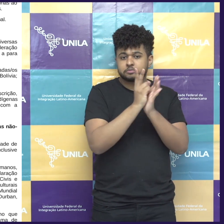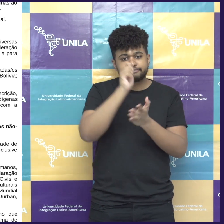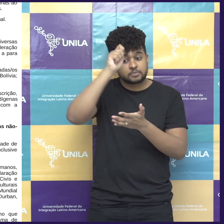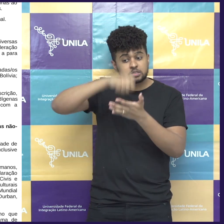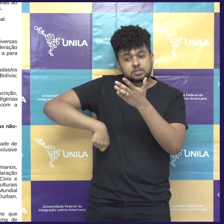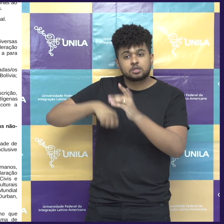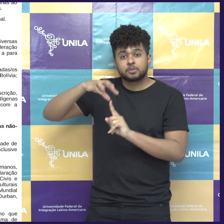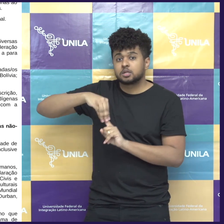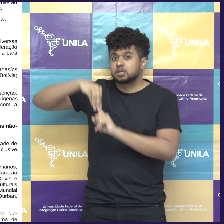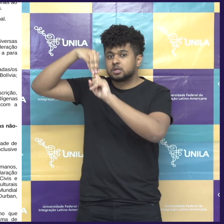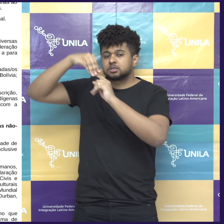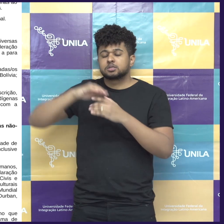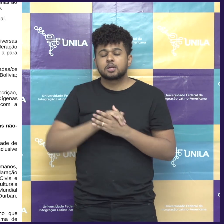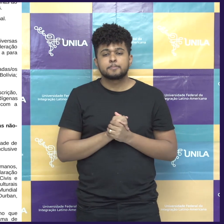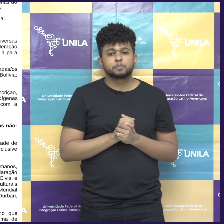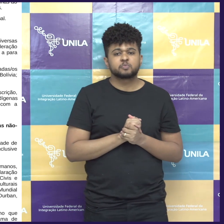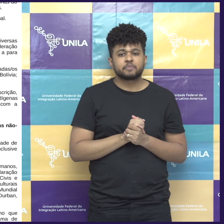lideranças.